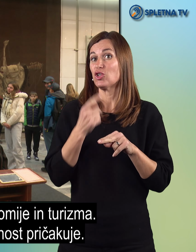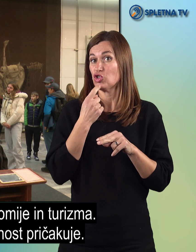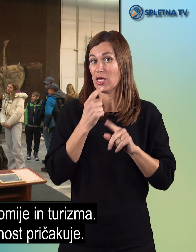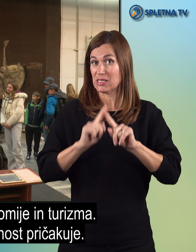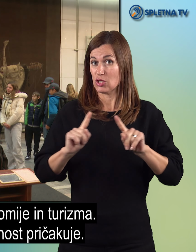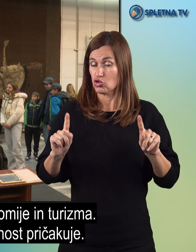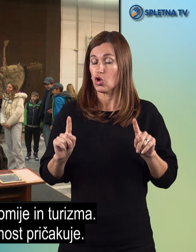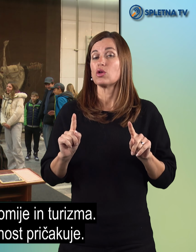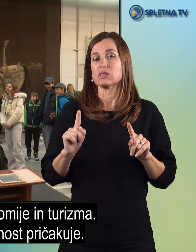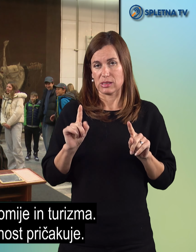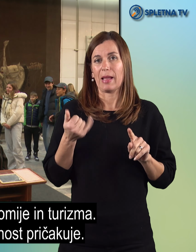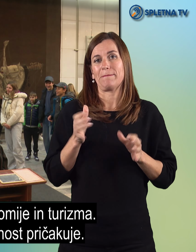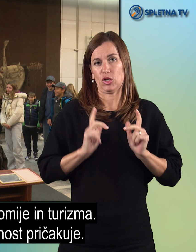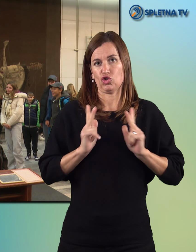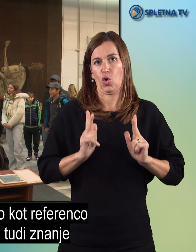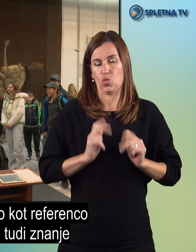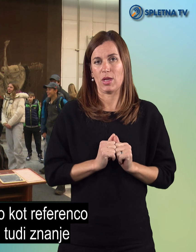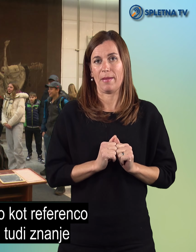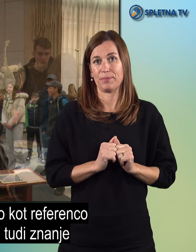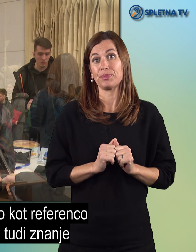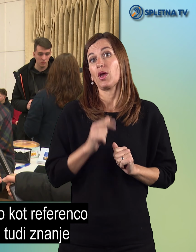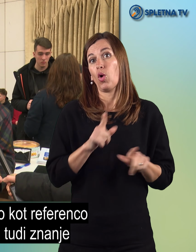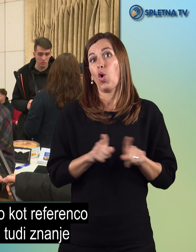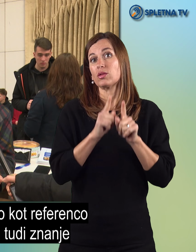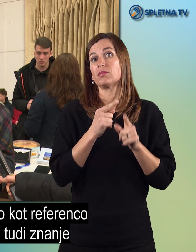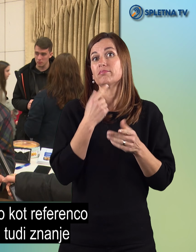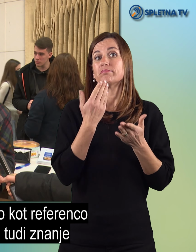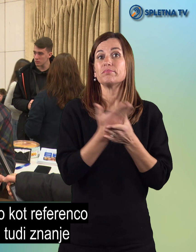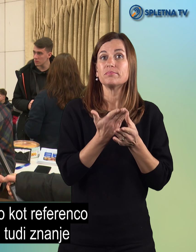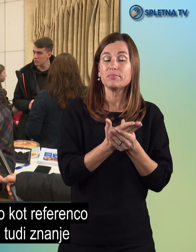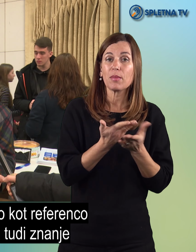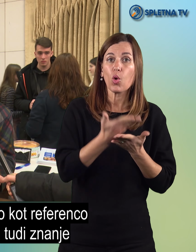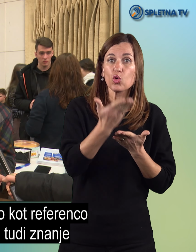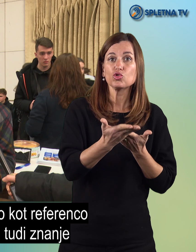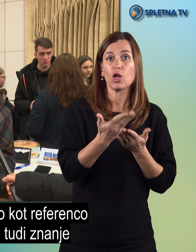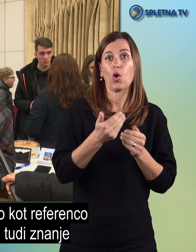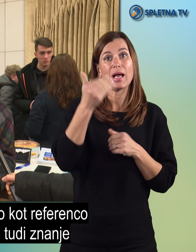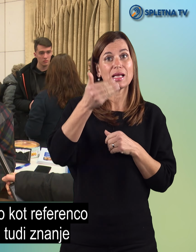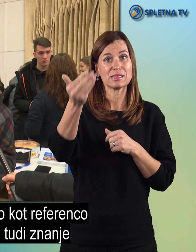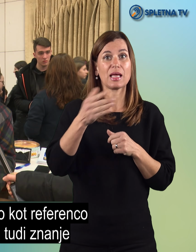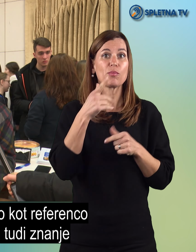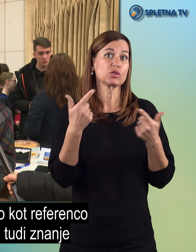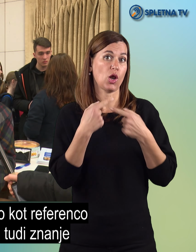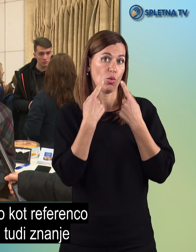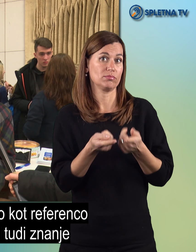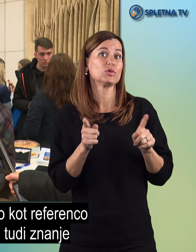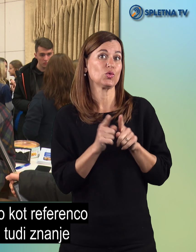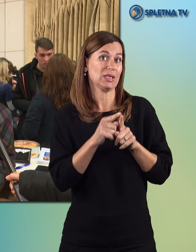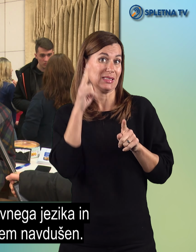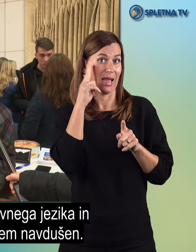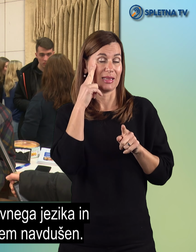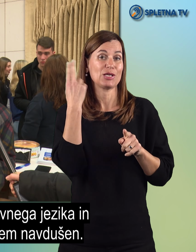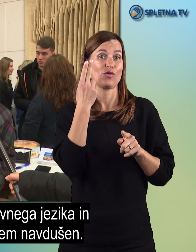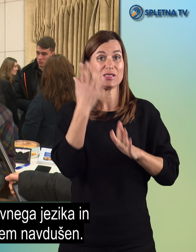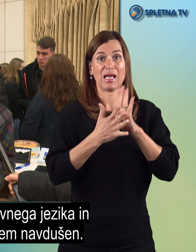se večjezičnost pričakuje. Seveda boste lahko kot referenco kasneje navajali tudi